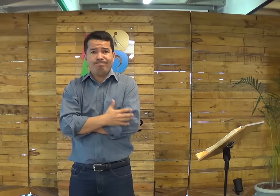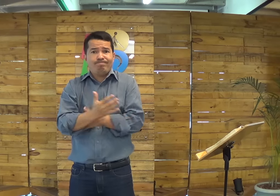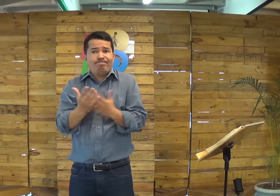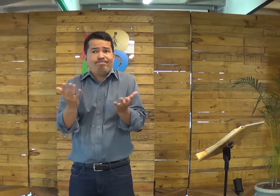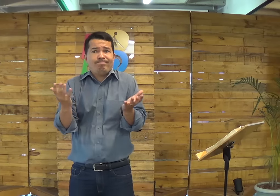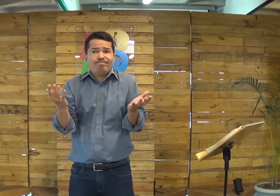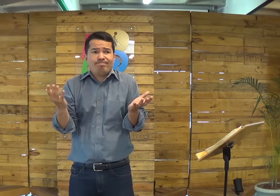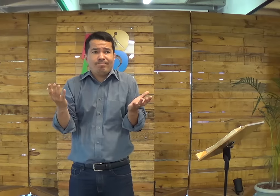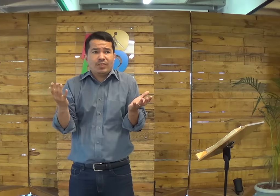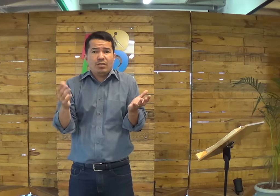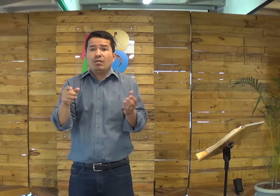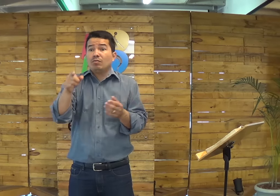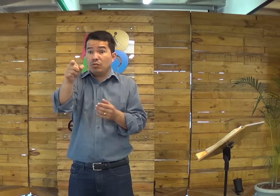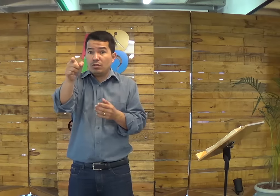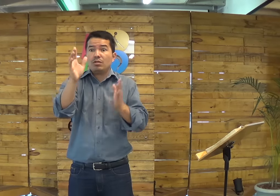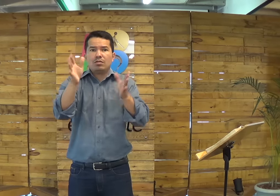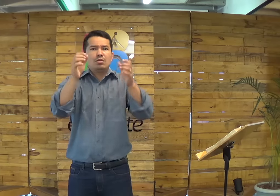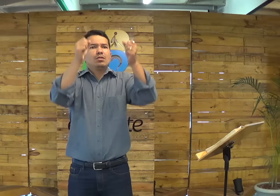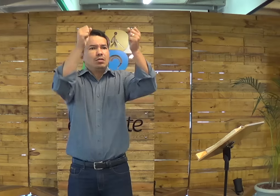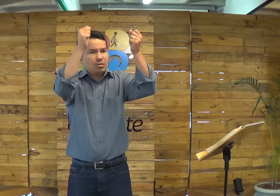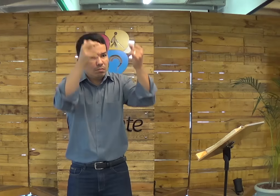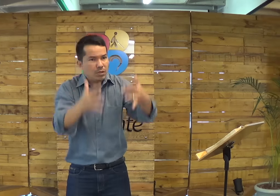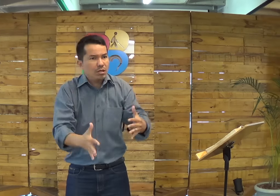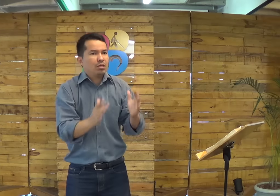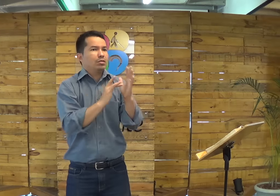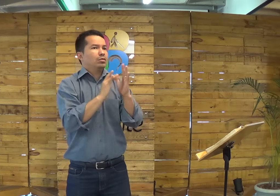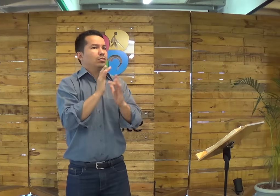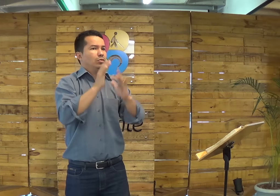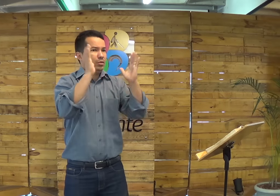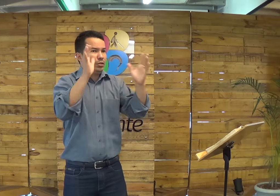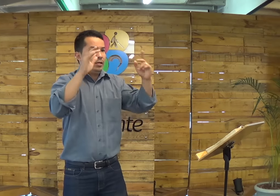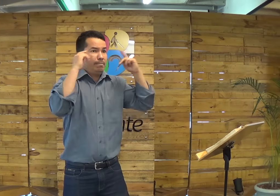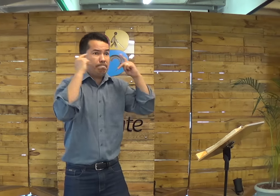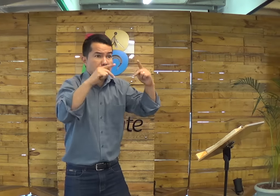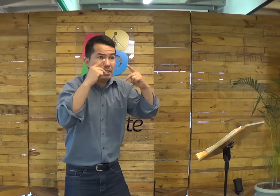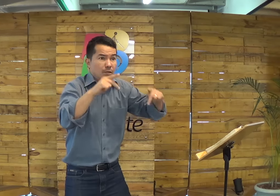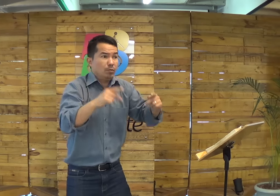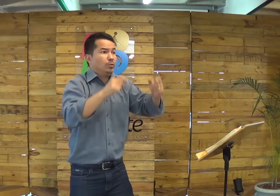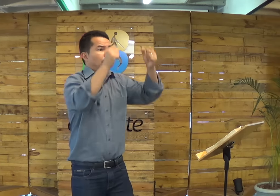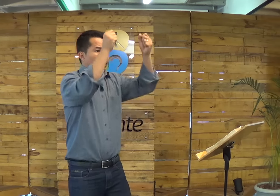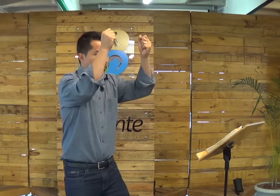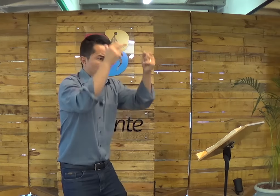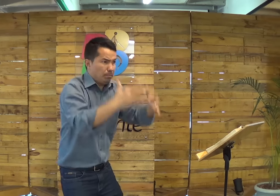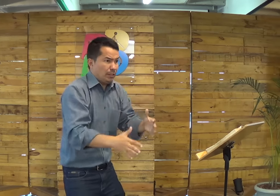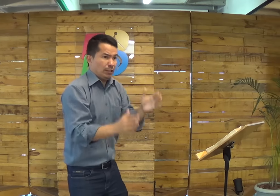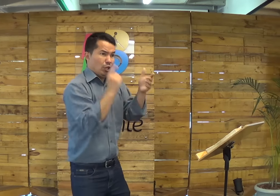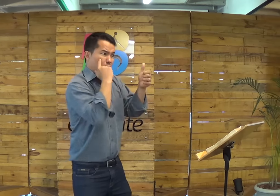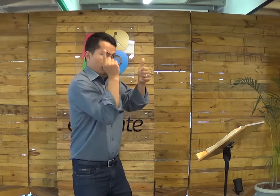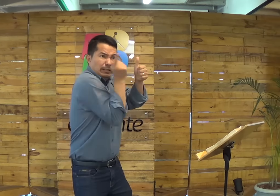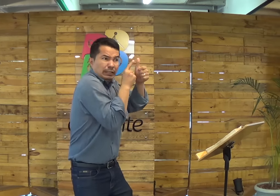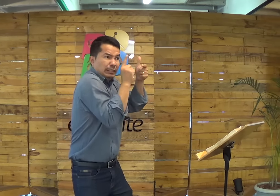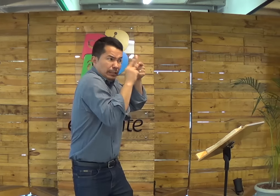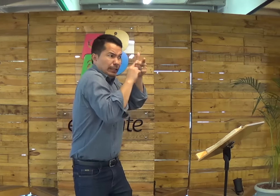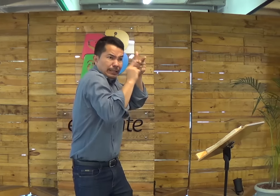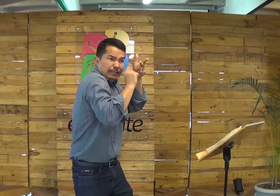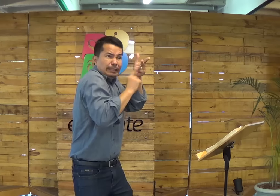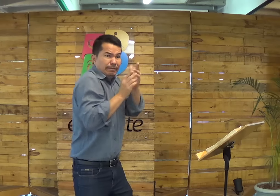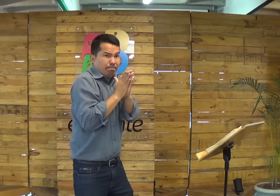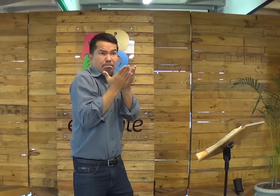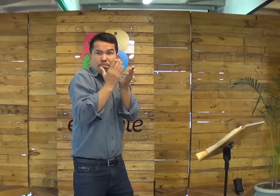acontecer isso né você já explicou sobre Jesus você já pregou sobre Jesus falou de